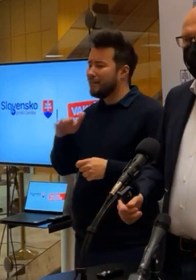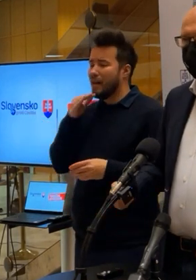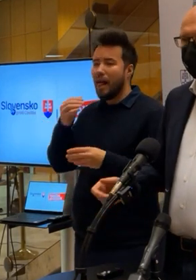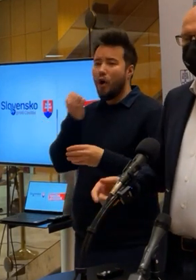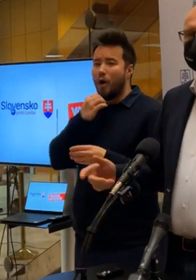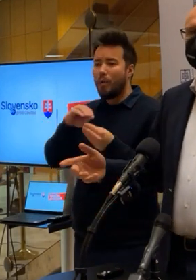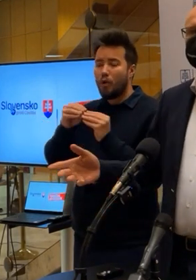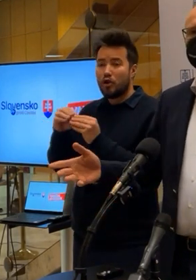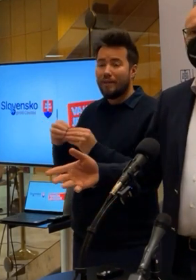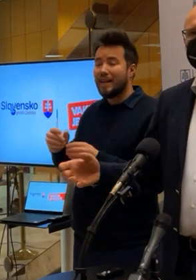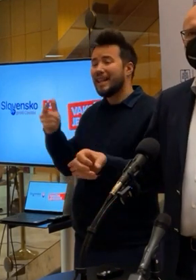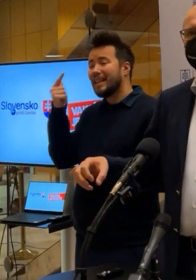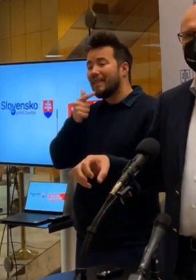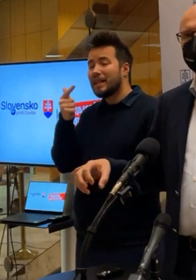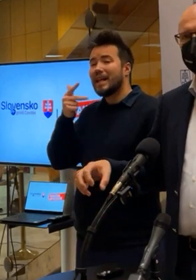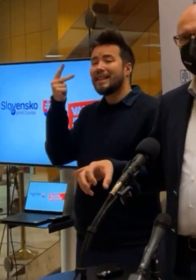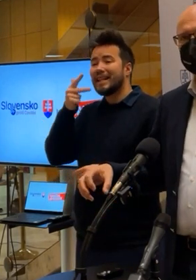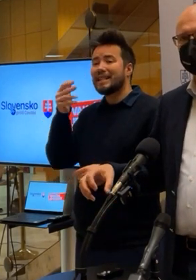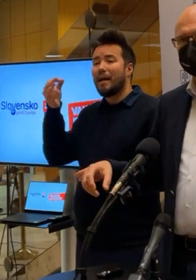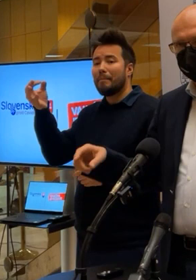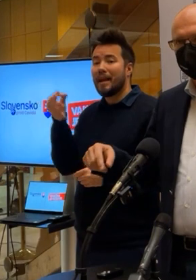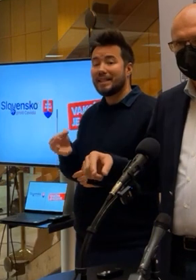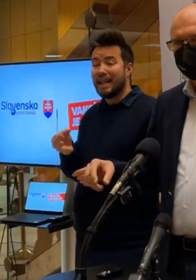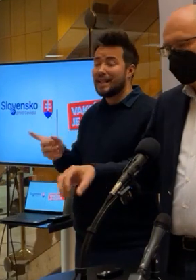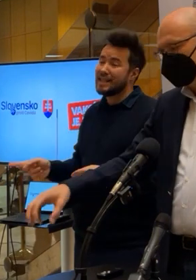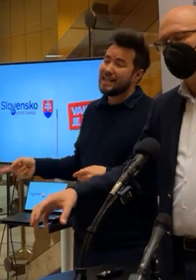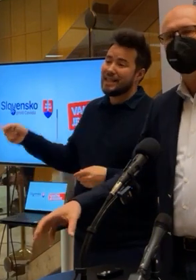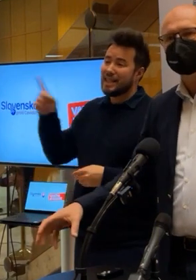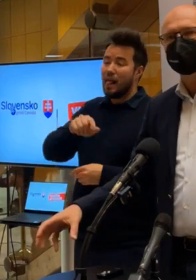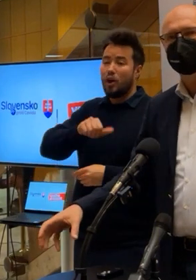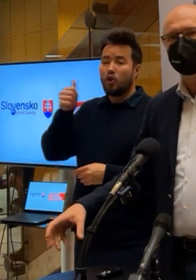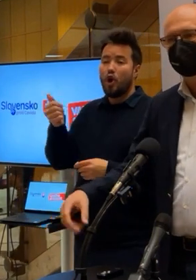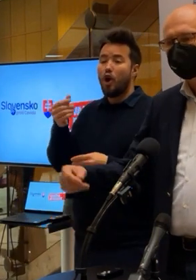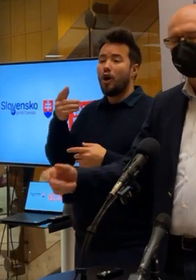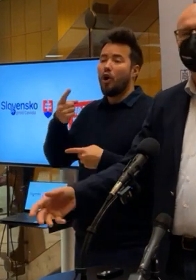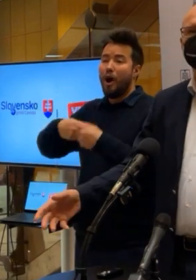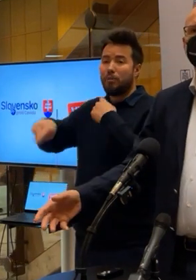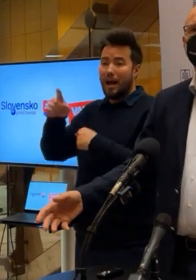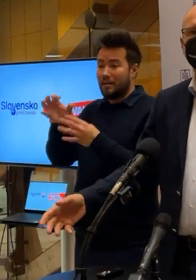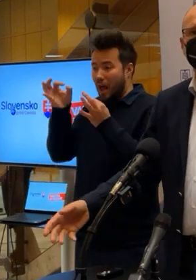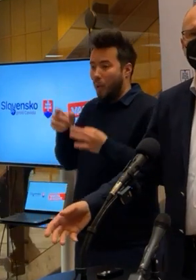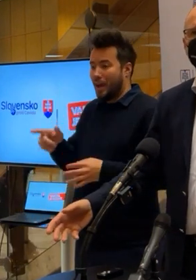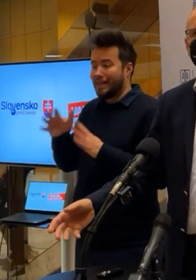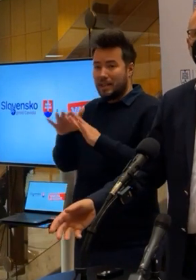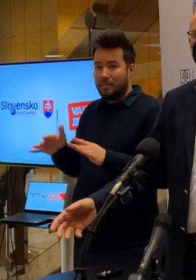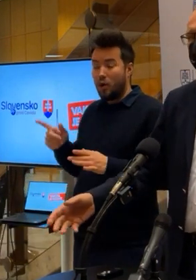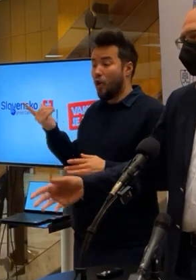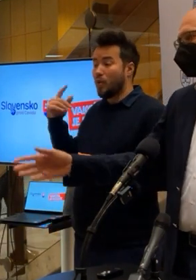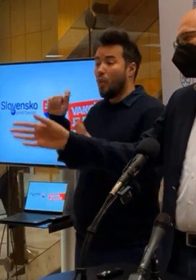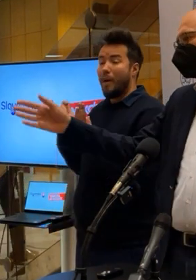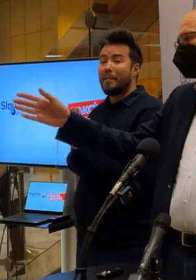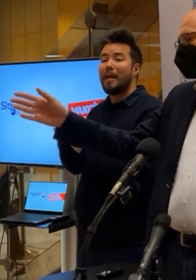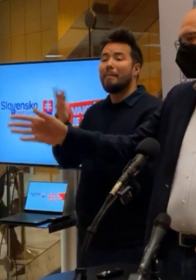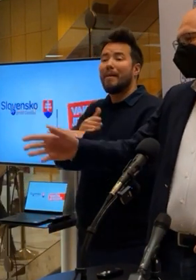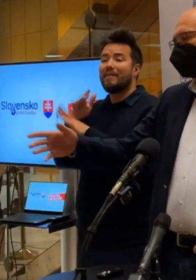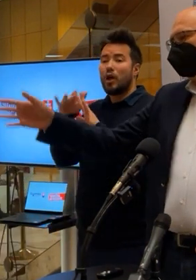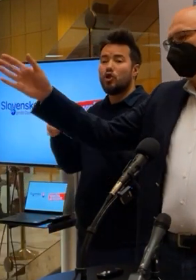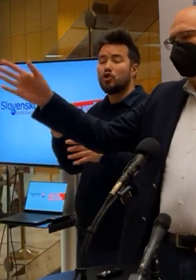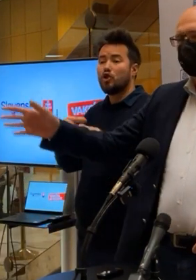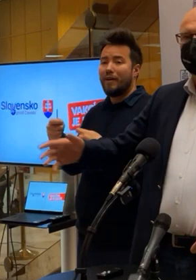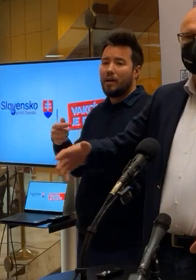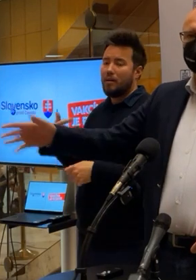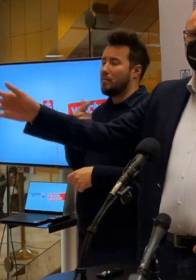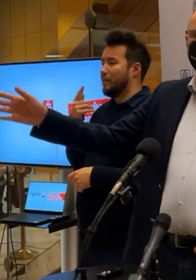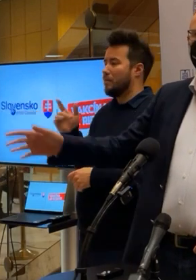ktoré spravia 20-30% svojho obratu celoročného iba v decembri, nakúpili si predvianočný tovar a my im povieme,